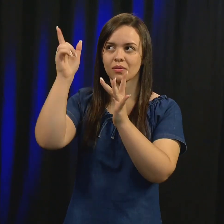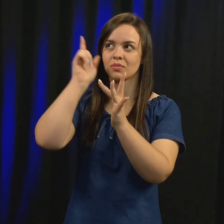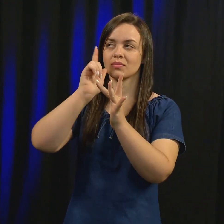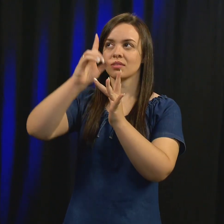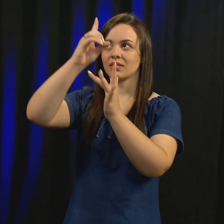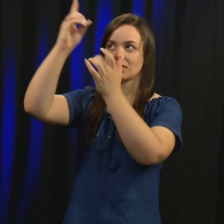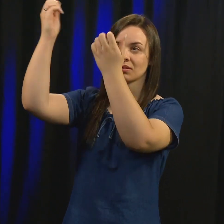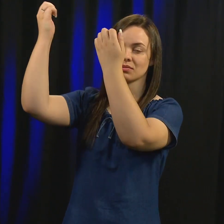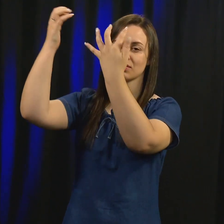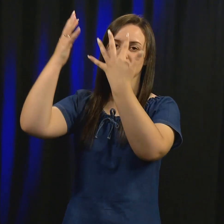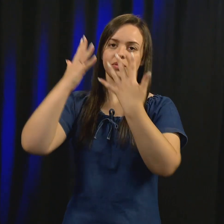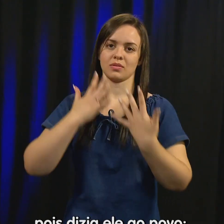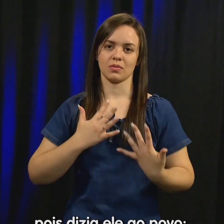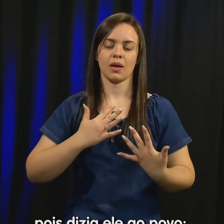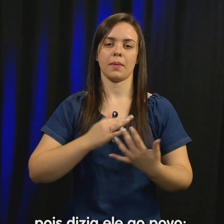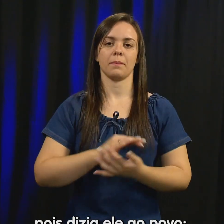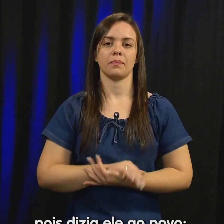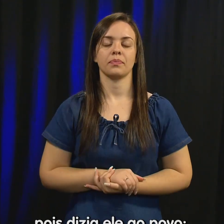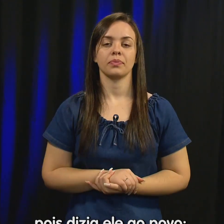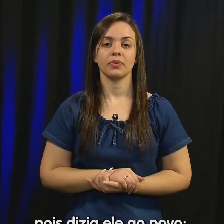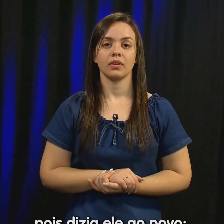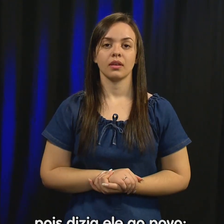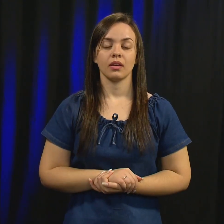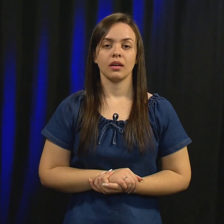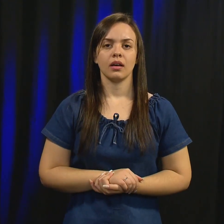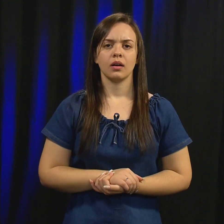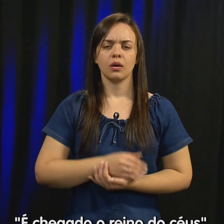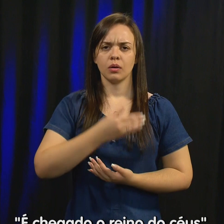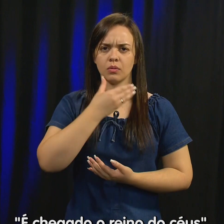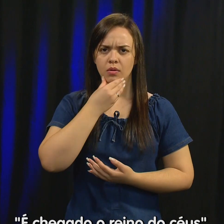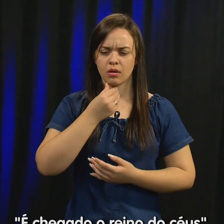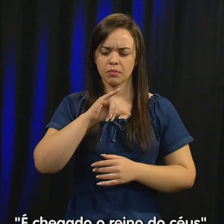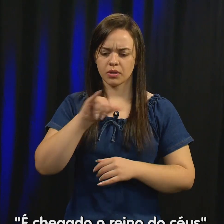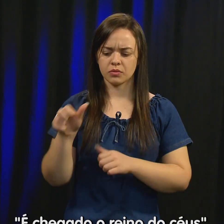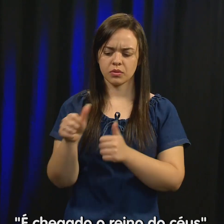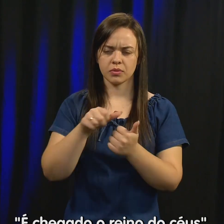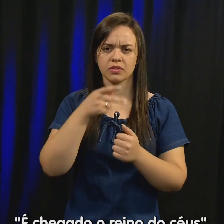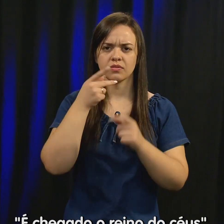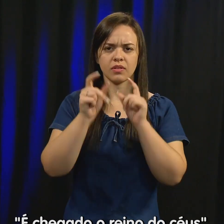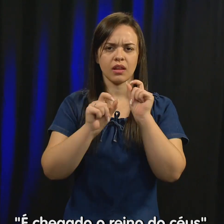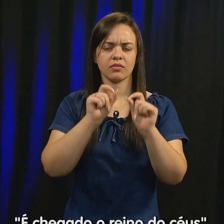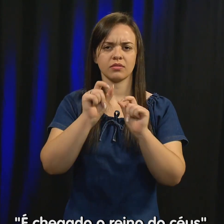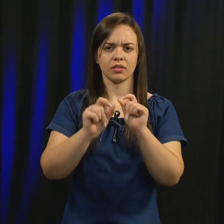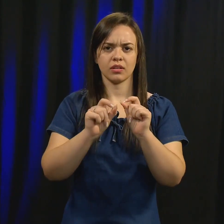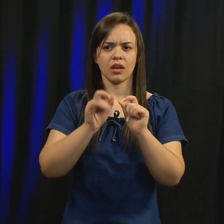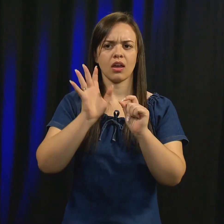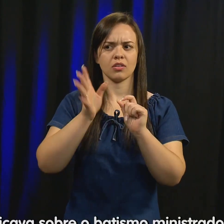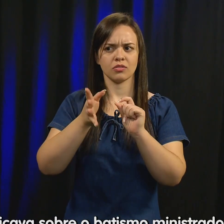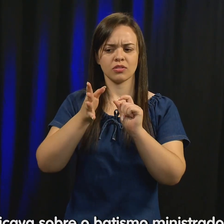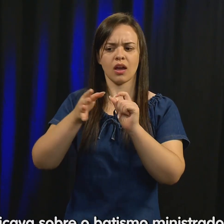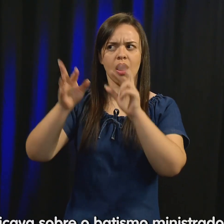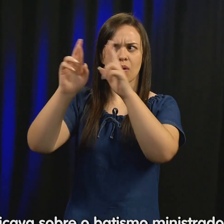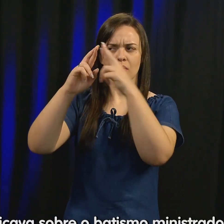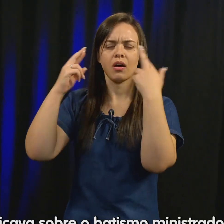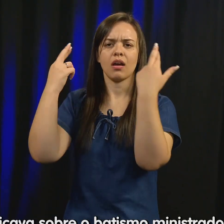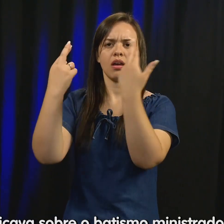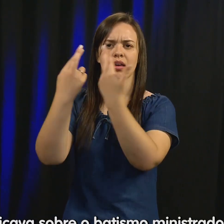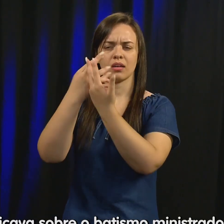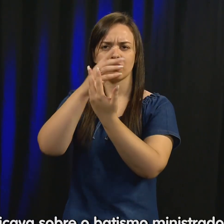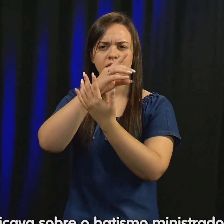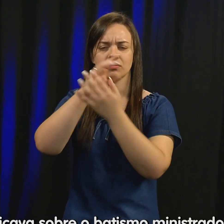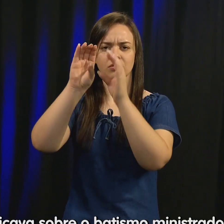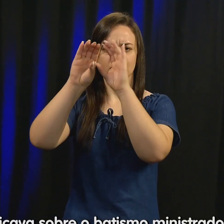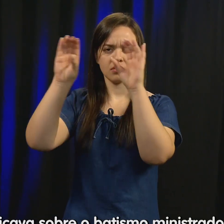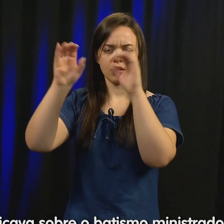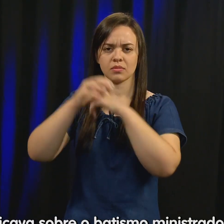divinas. Pois dizia ele ao povo, é chegado o reino dos céus. Ele explicava sobre